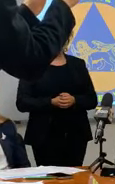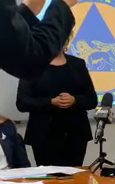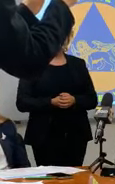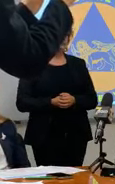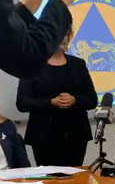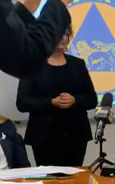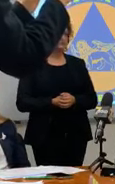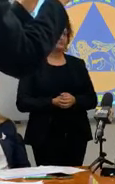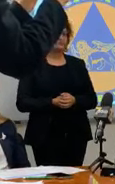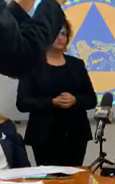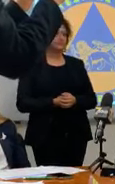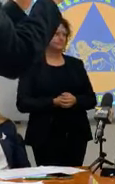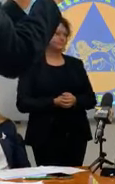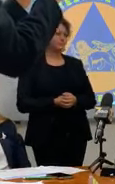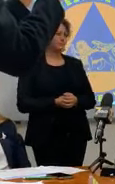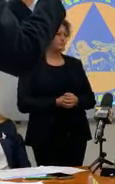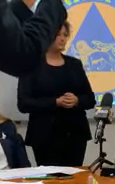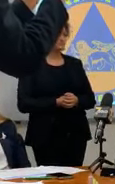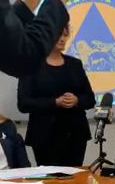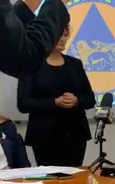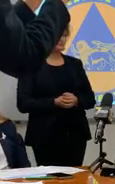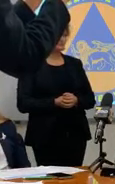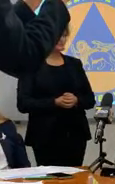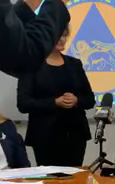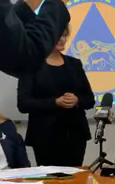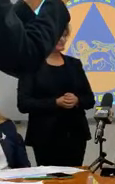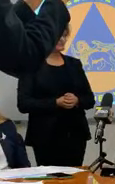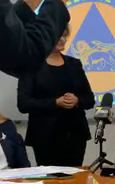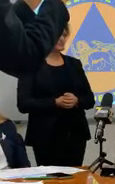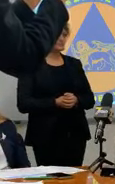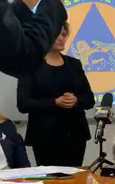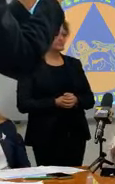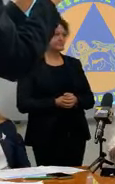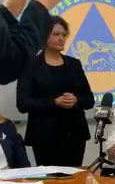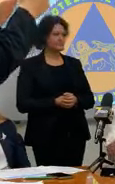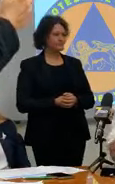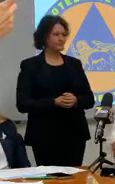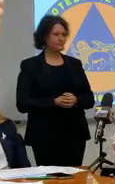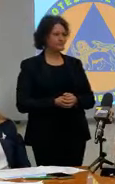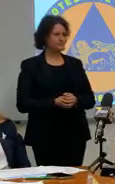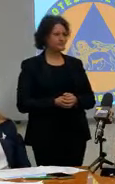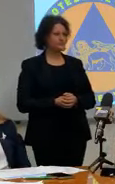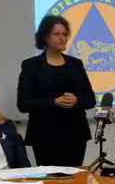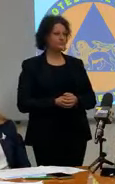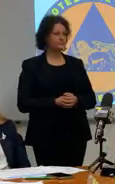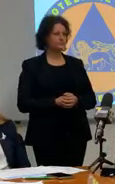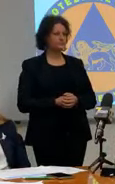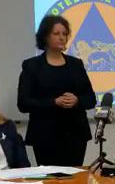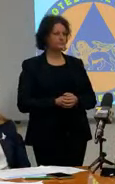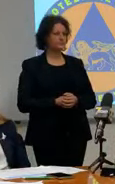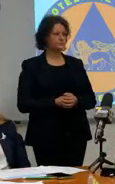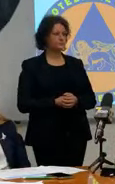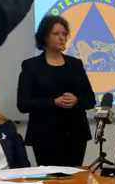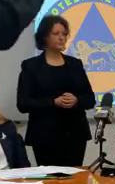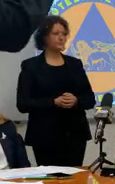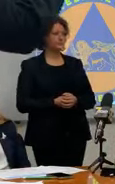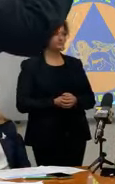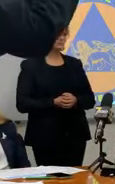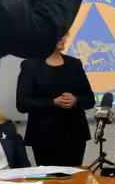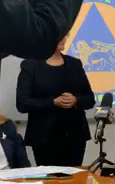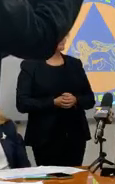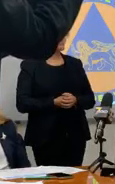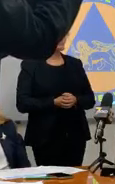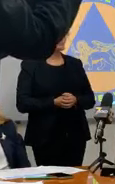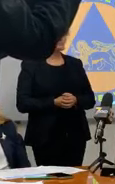Allora, questo qui lo stemperiamo, aspetta, mi tolgo, che così intanto spiego come avviene, rimane